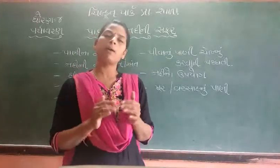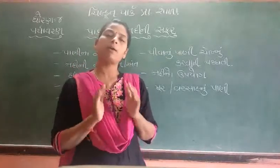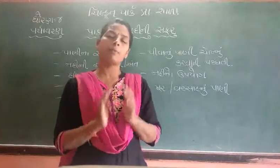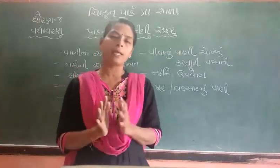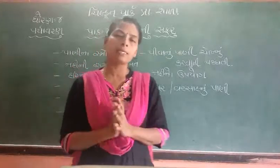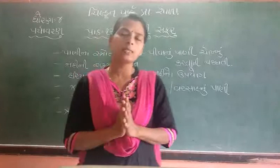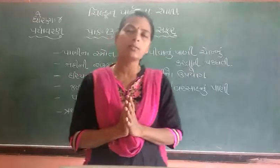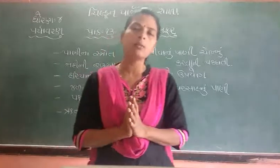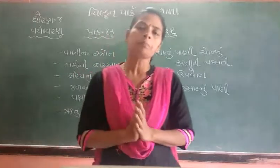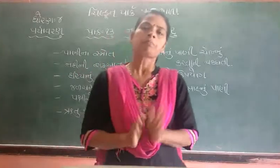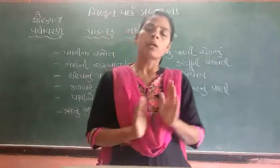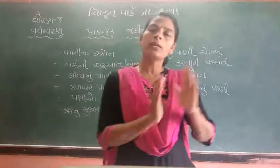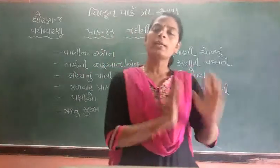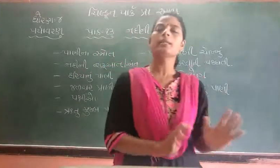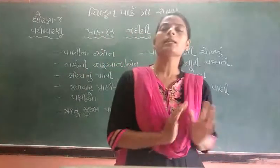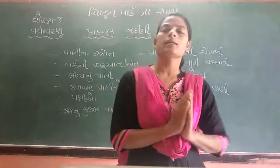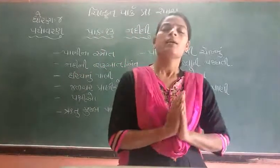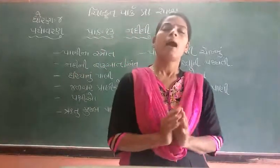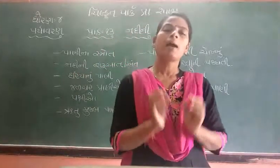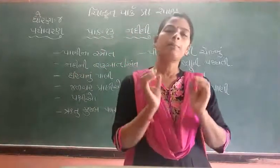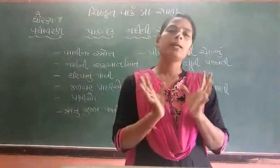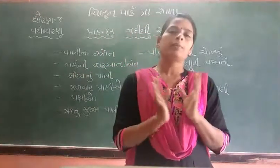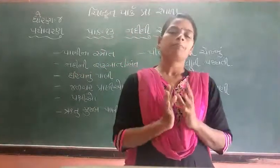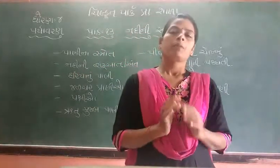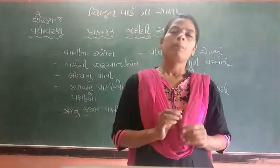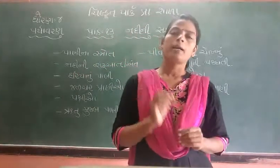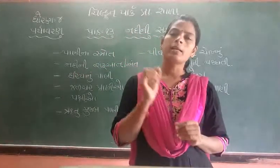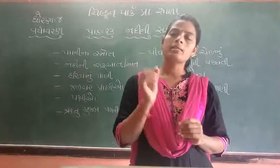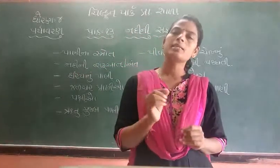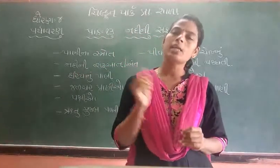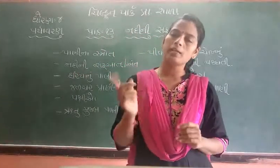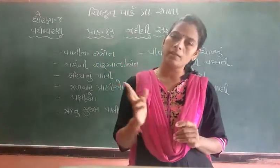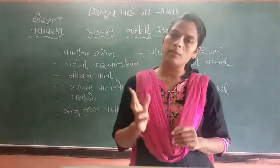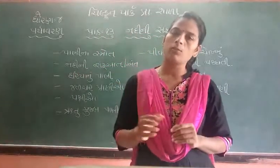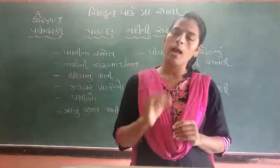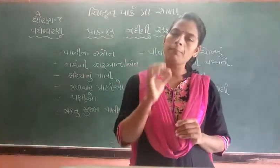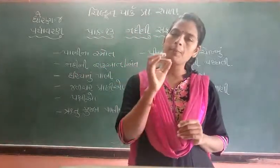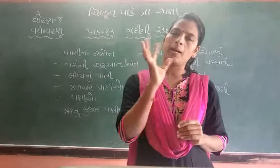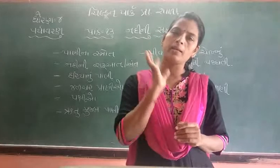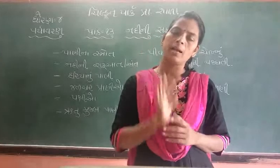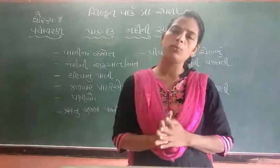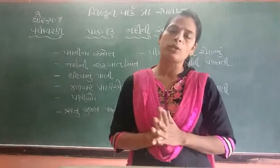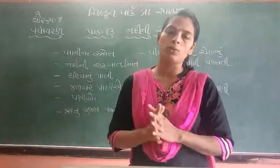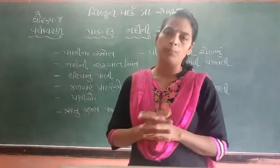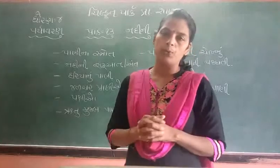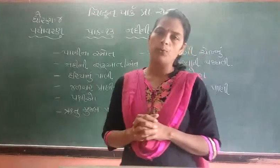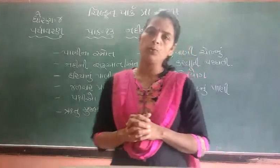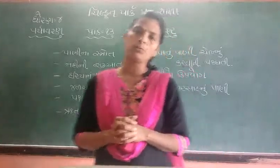પીવામાં, વપરાશની અંદર, અને ખેતી, આ બે પાણીના, સિંચાઈની અંદર, તો આ બે પાણીના મુખ્ય ઉપયોગો,